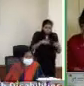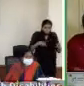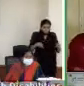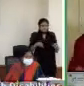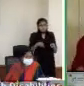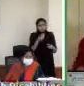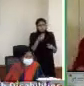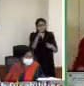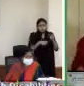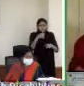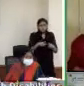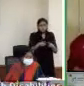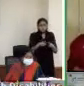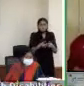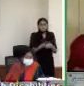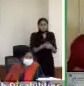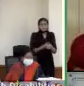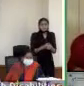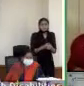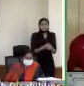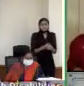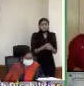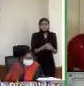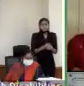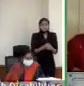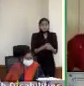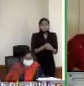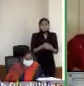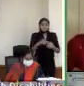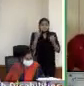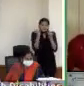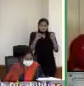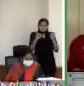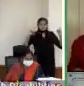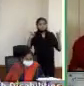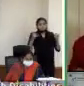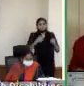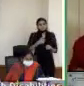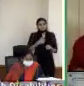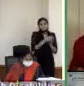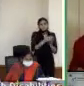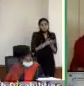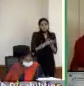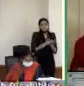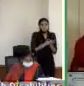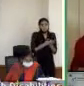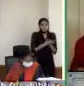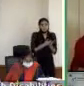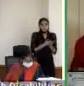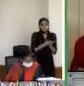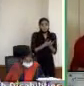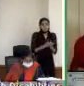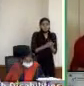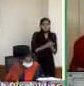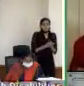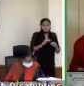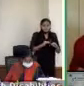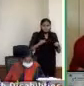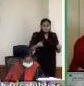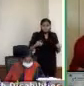दृष्टिहीन, उत्कृष्टता केंद्र स्वतंत्र जीवन कौशल, उत्कृष्टता केंद्र अनुस्थिति एवं